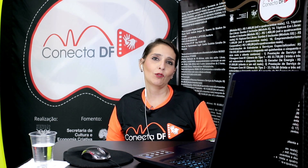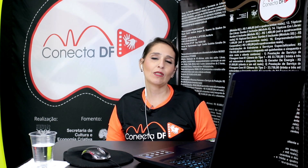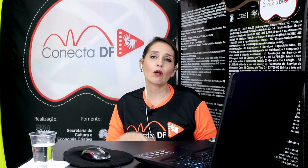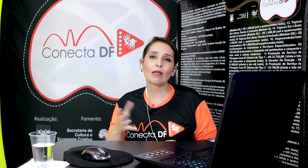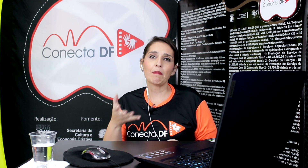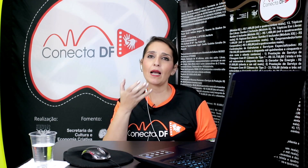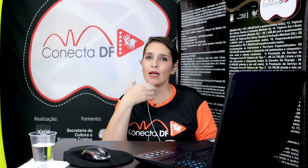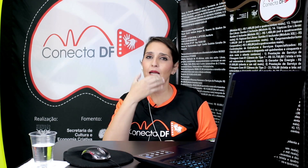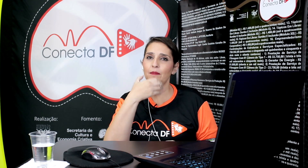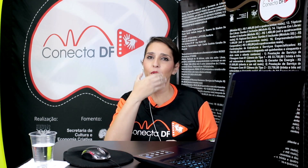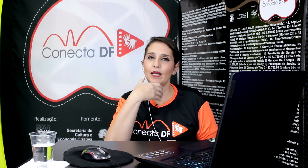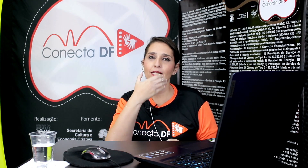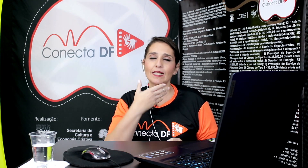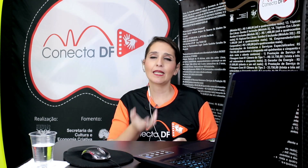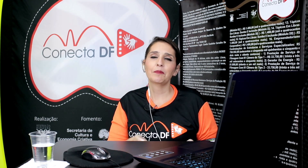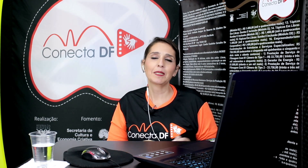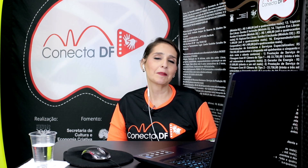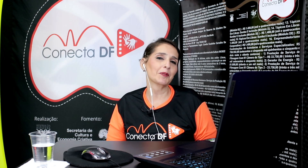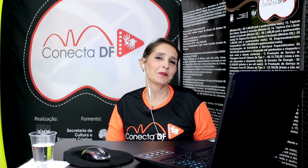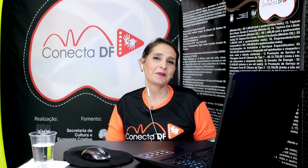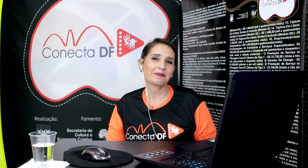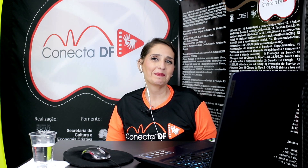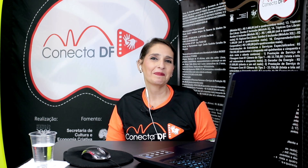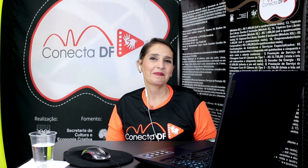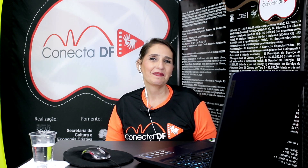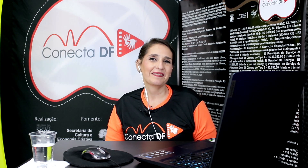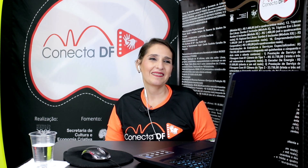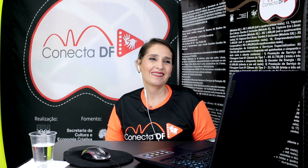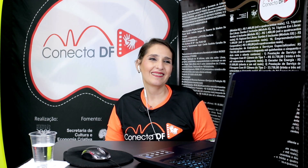Eu sei, eu O sinal da falei marca brincando Apple agora. é esse aqui mesmo.